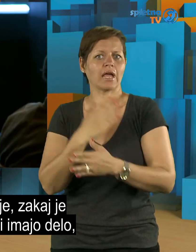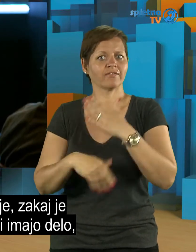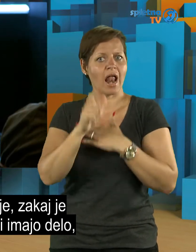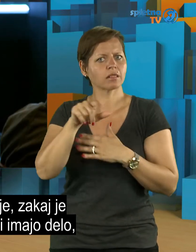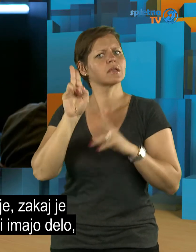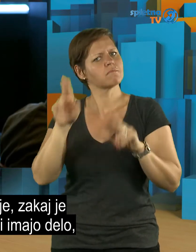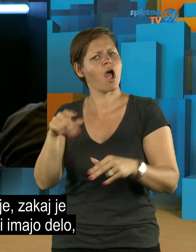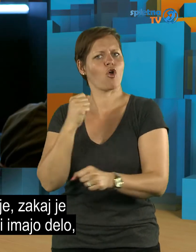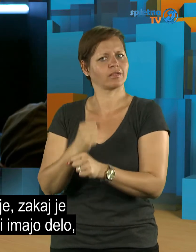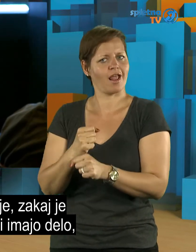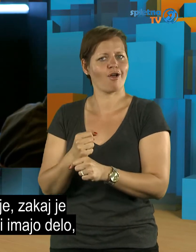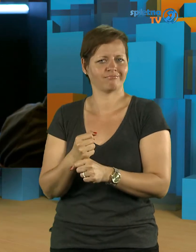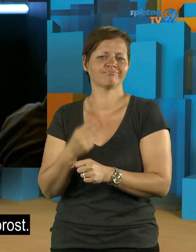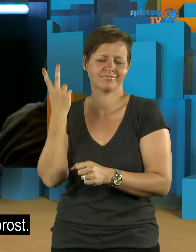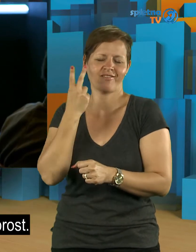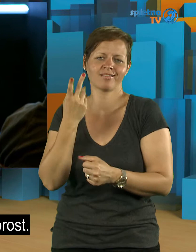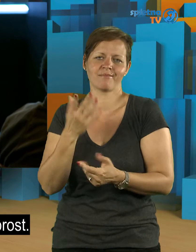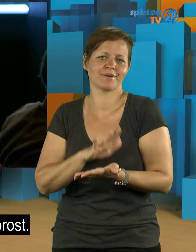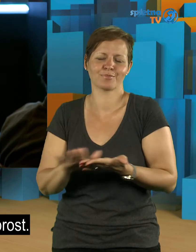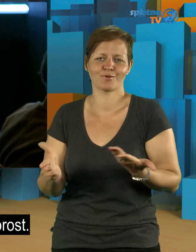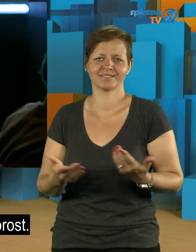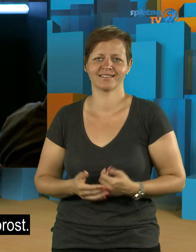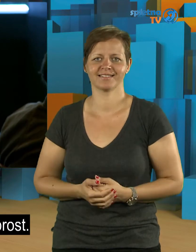da invalidi imajo delo, je namreč preprost.